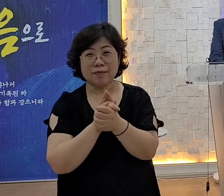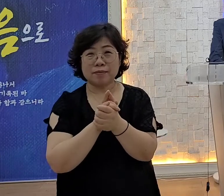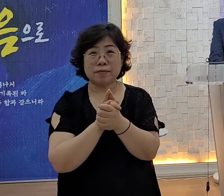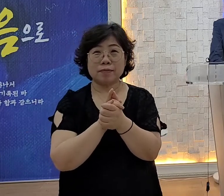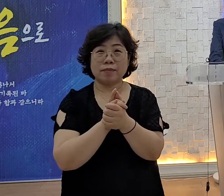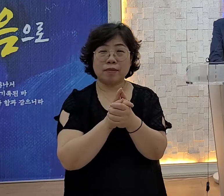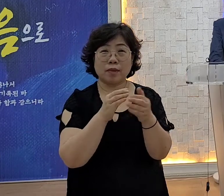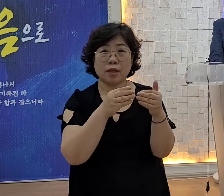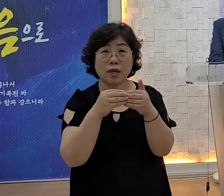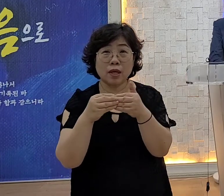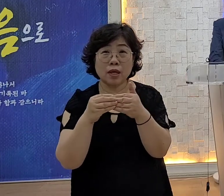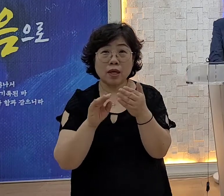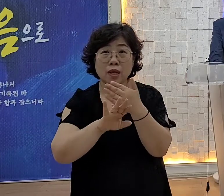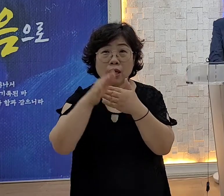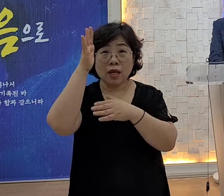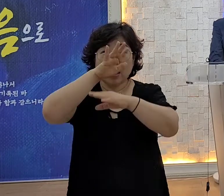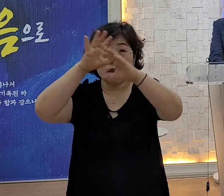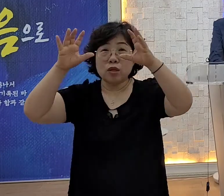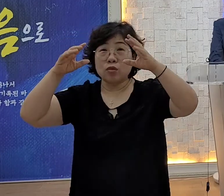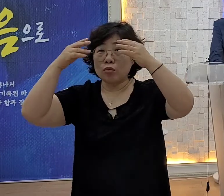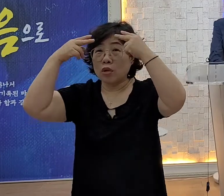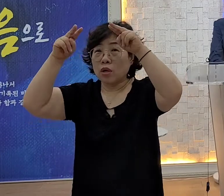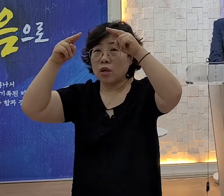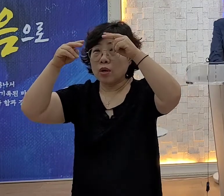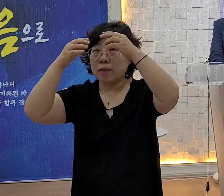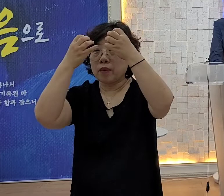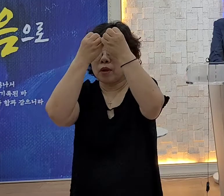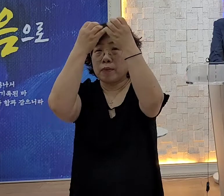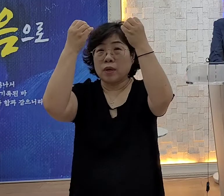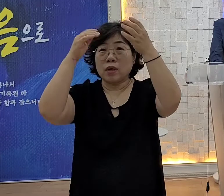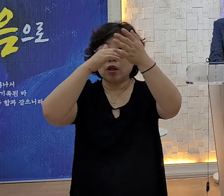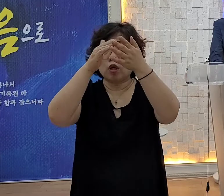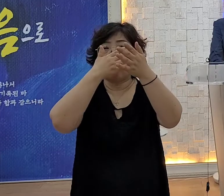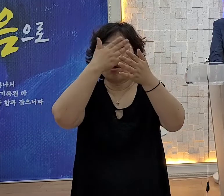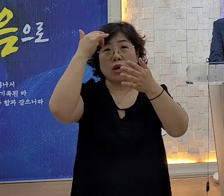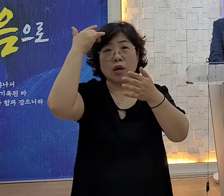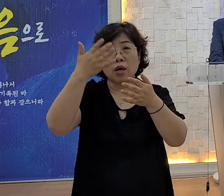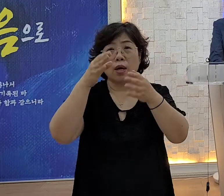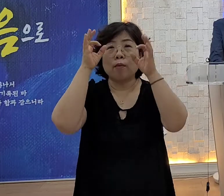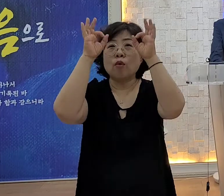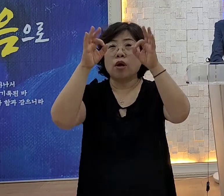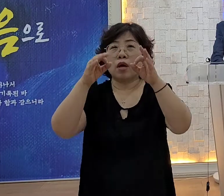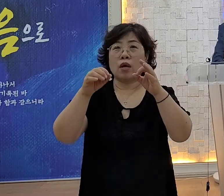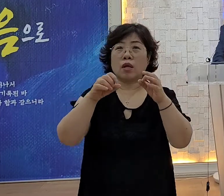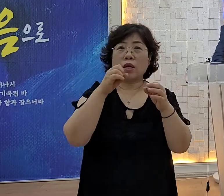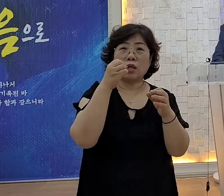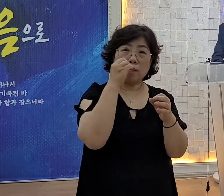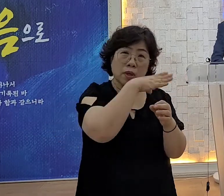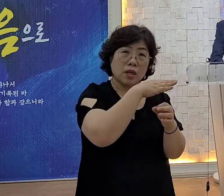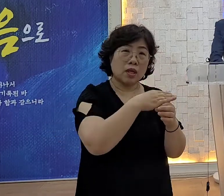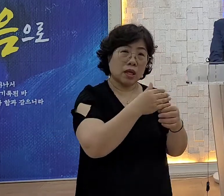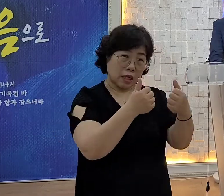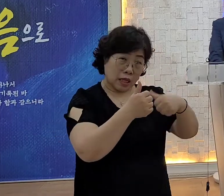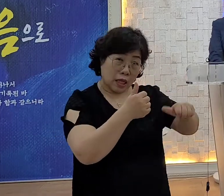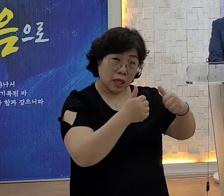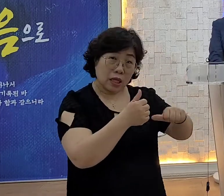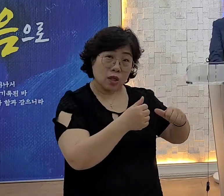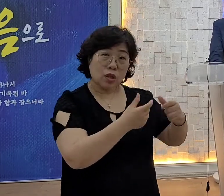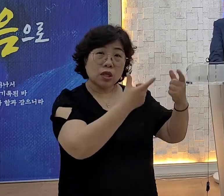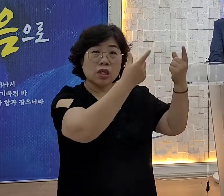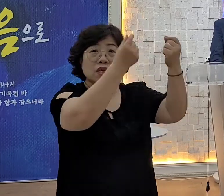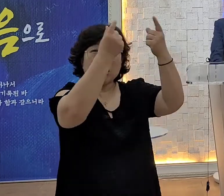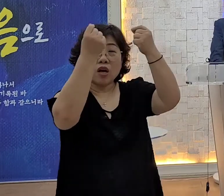이끌고 밖으로 나가 이르시되 하늘을 우러러 무뼈를 셀 수 있나 보라. 또 그에게 이르시되